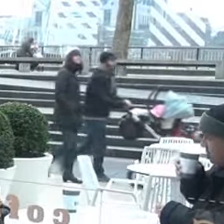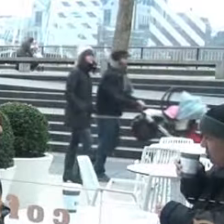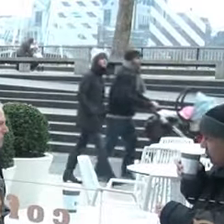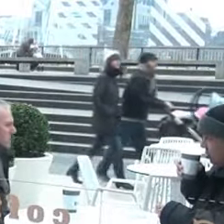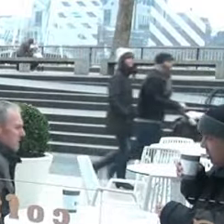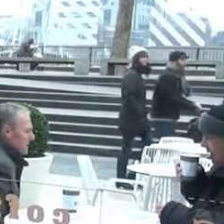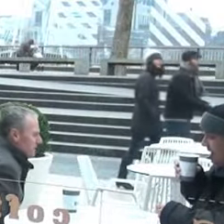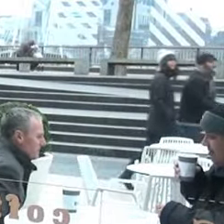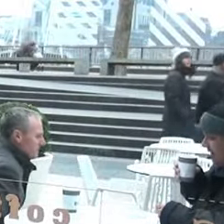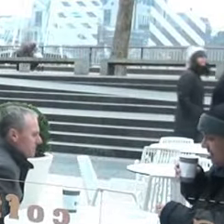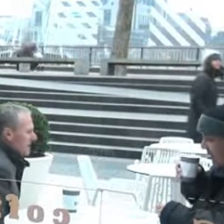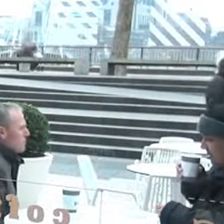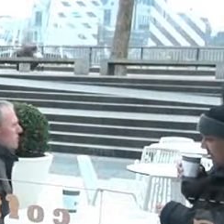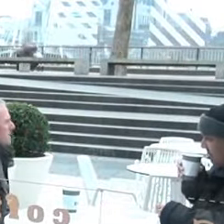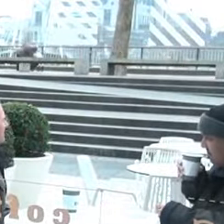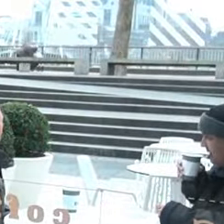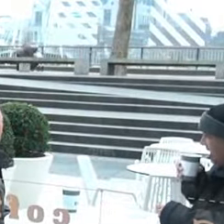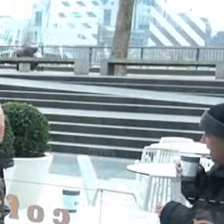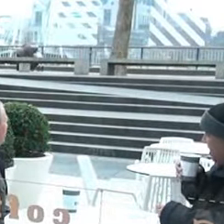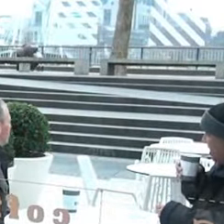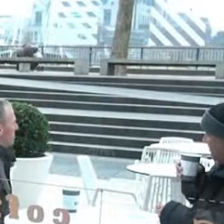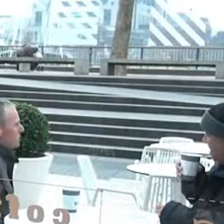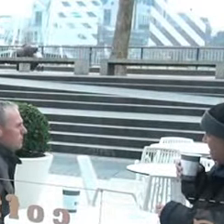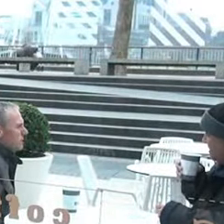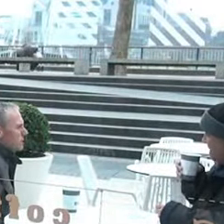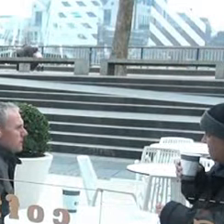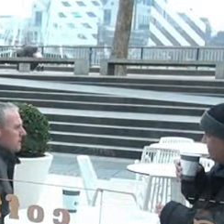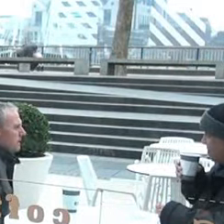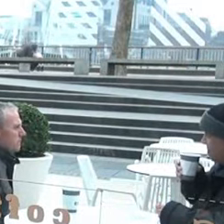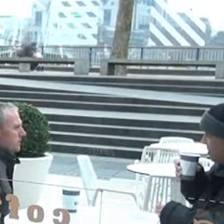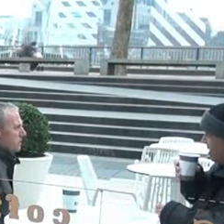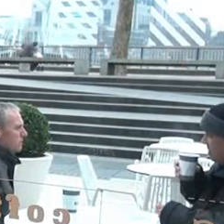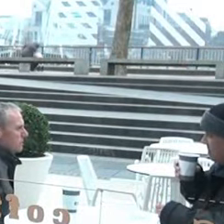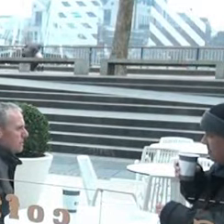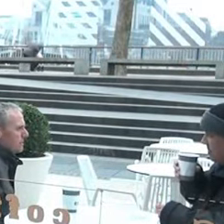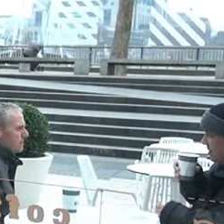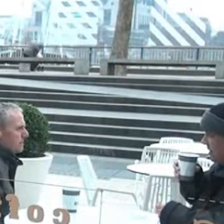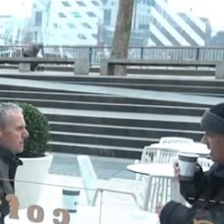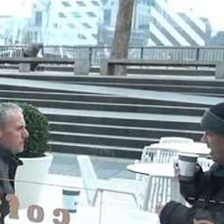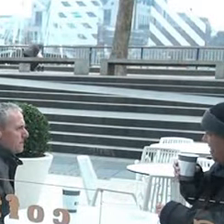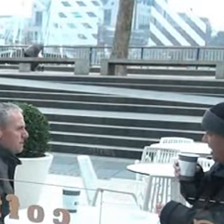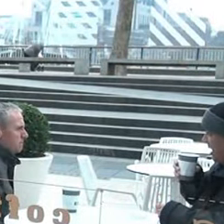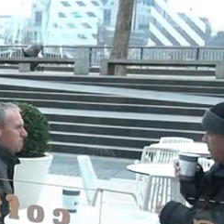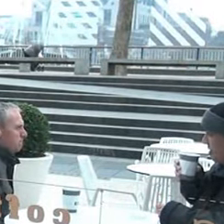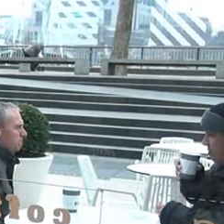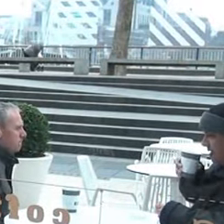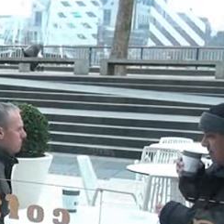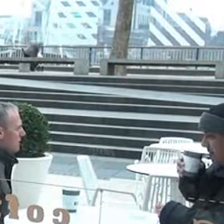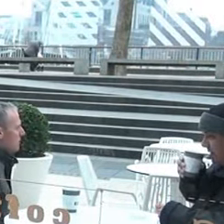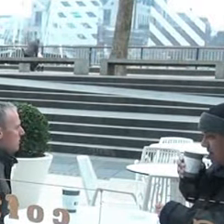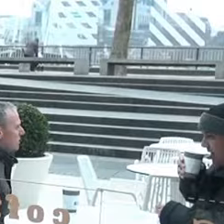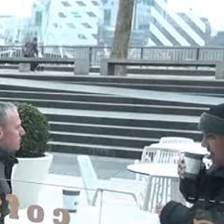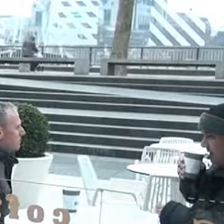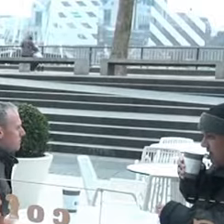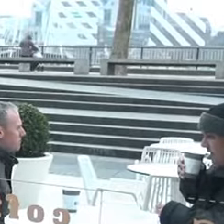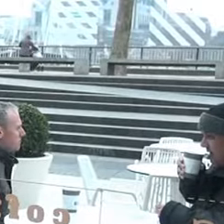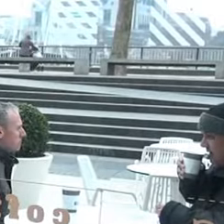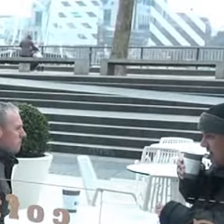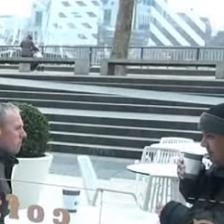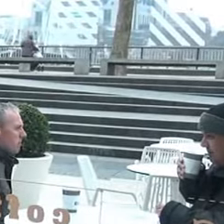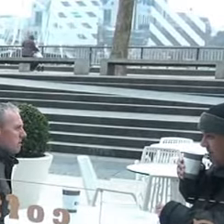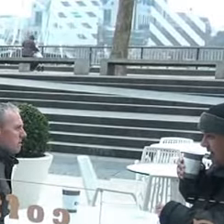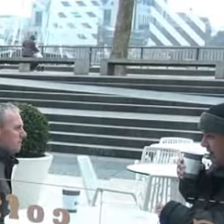e conseguem. Então, que tal se você fosse assim também? É fácil. No começo parece difícil, como toda